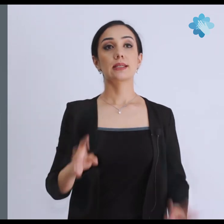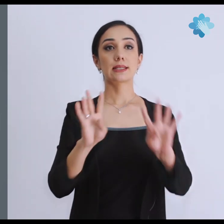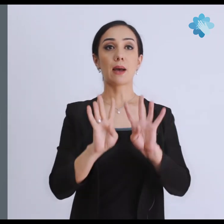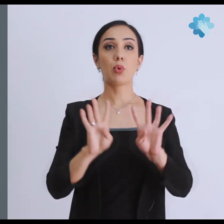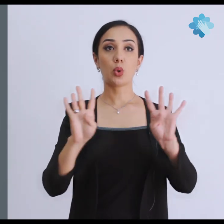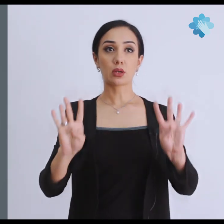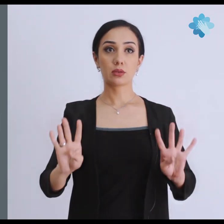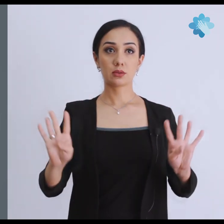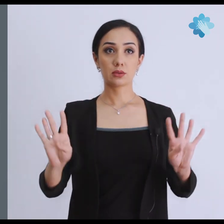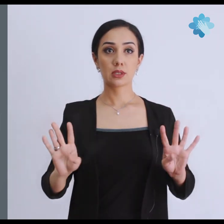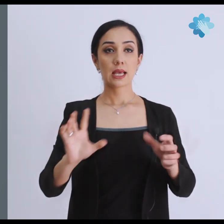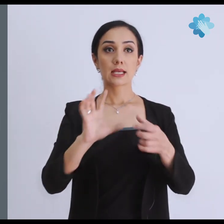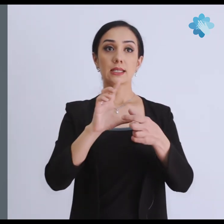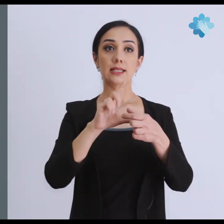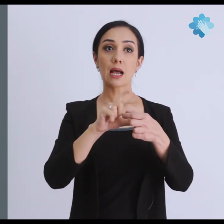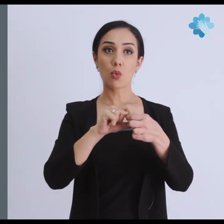забор замок